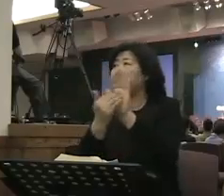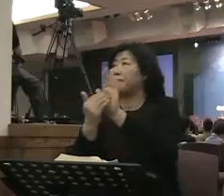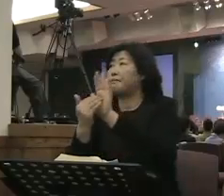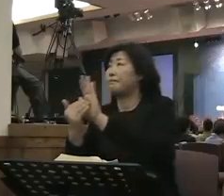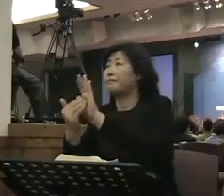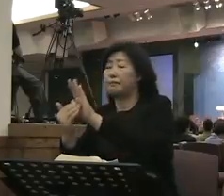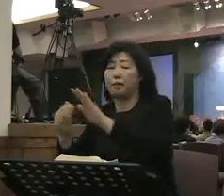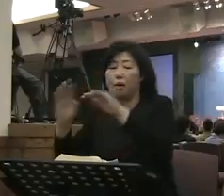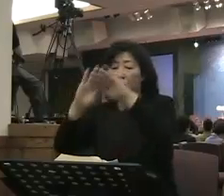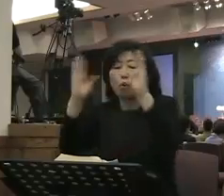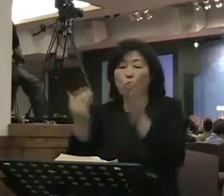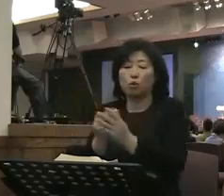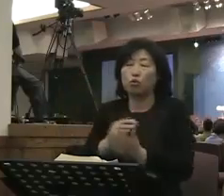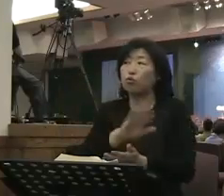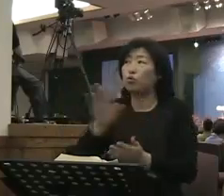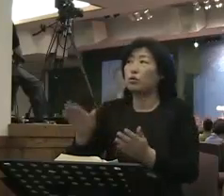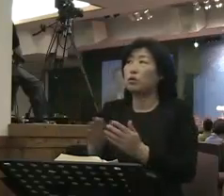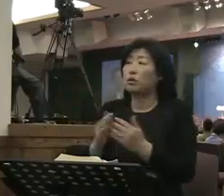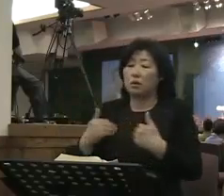모든 우리들의 모습입니다.